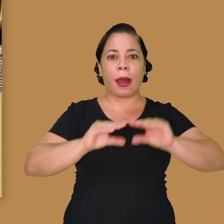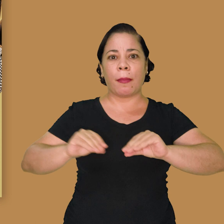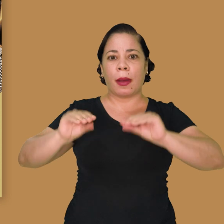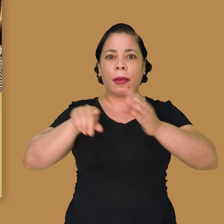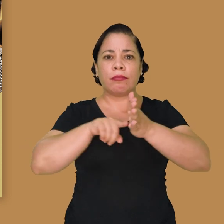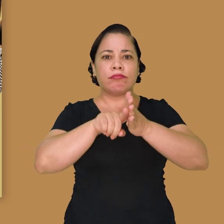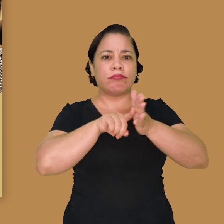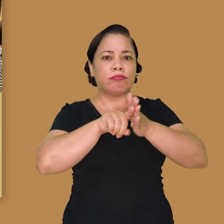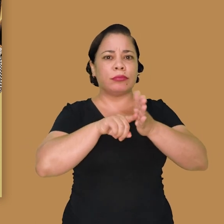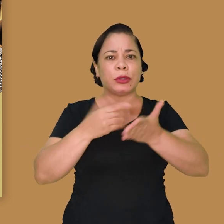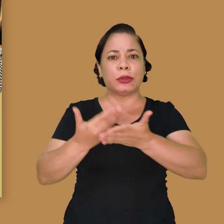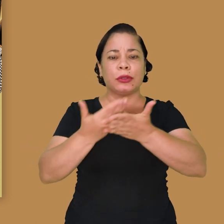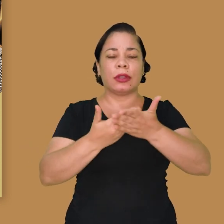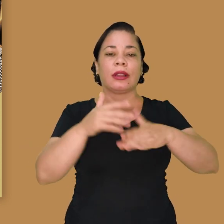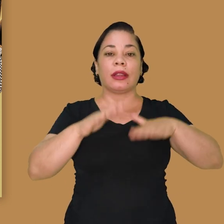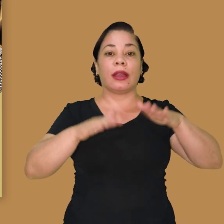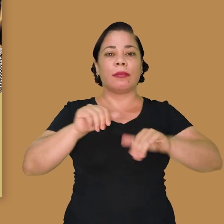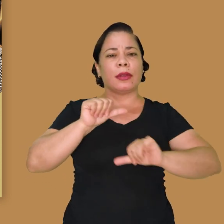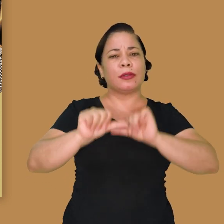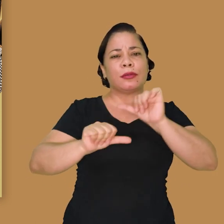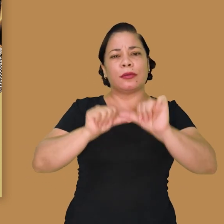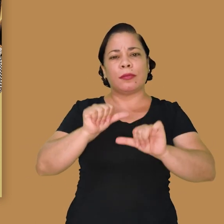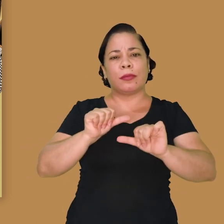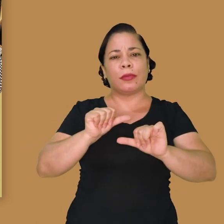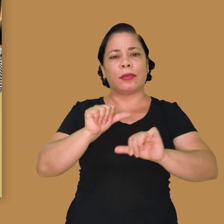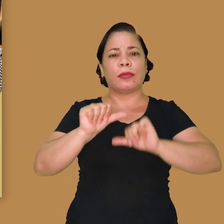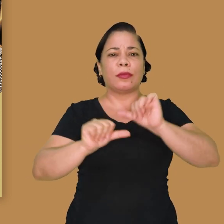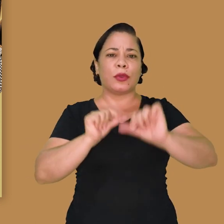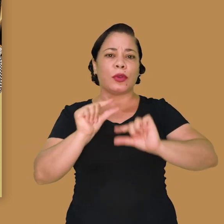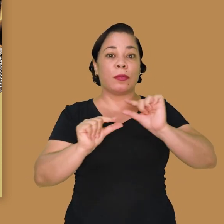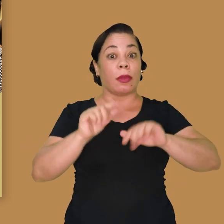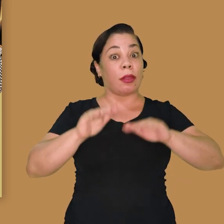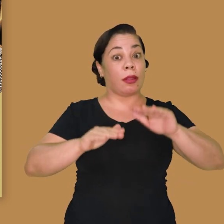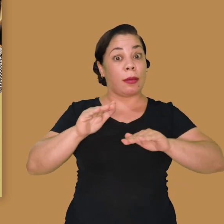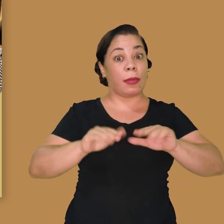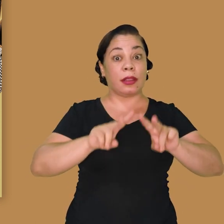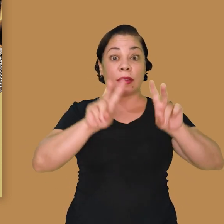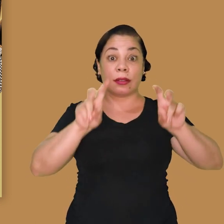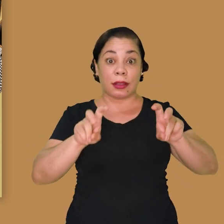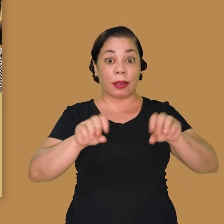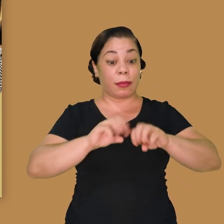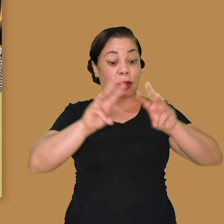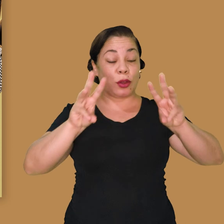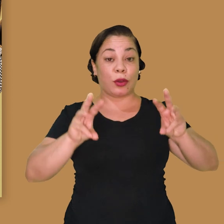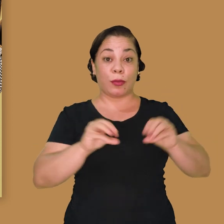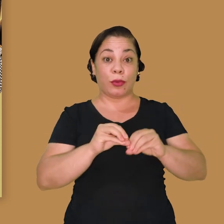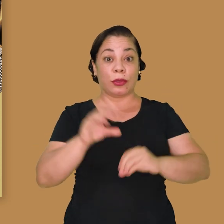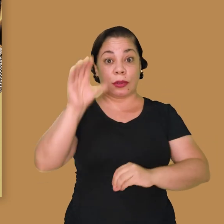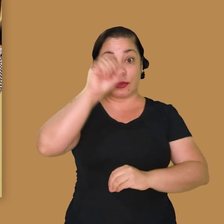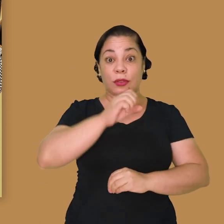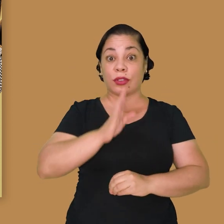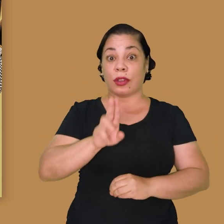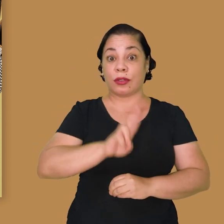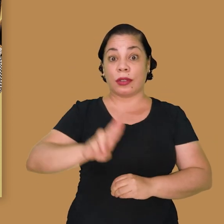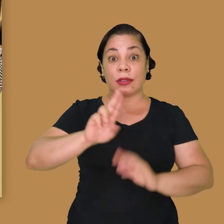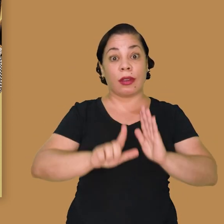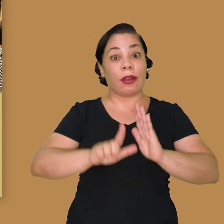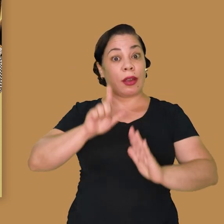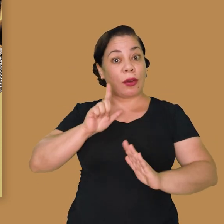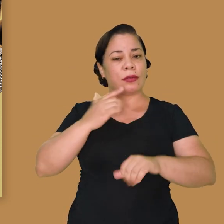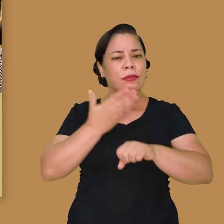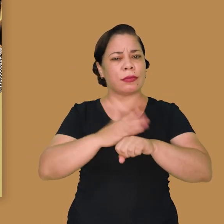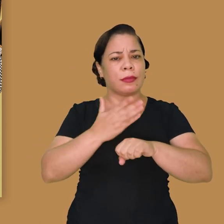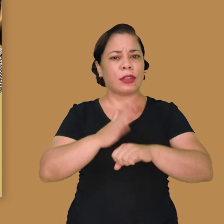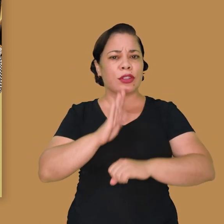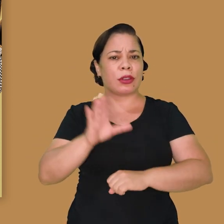muda um pouco dependendo da última versão e do tema que você aprendeu a utilizar ou já